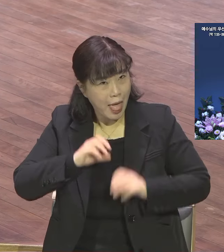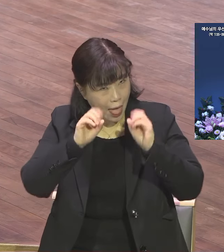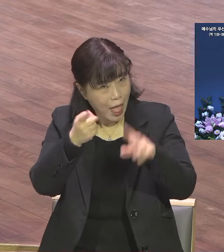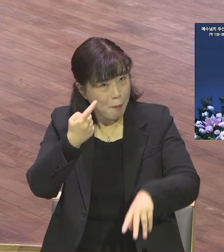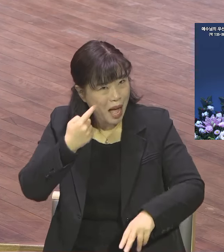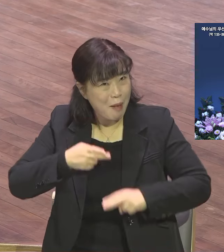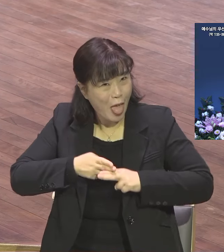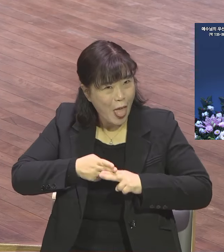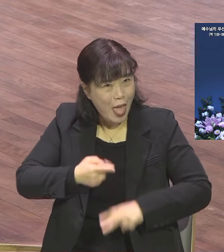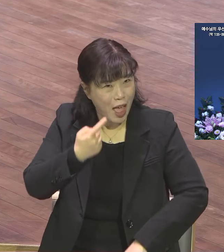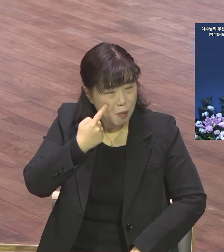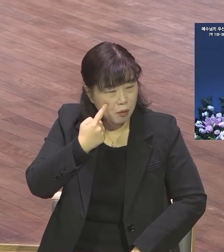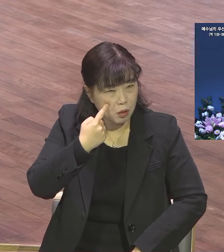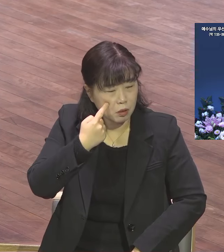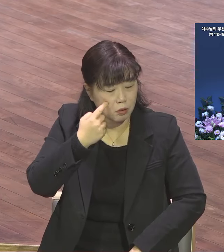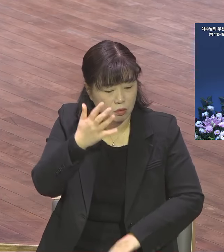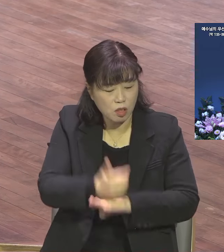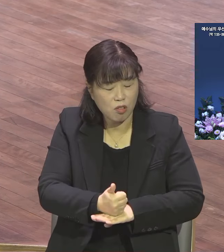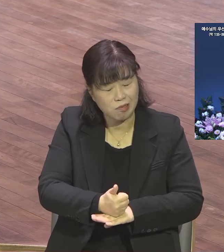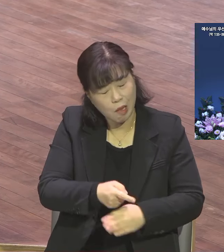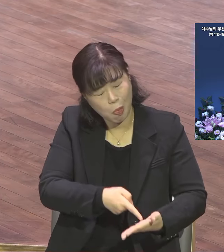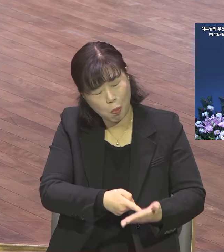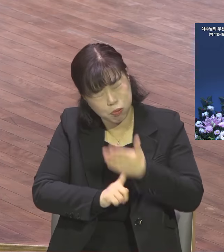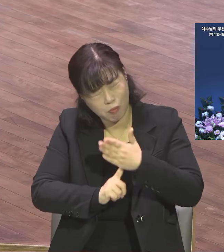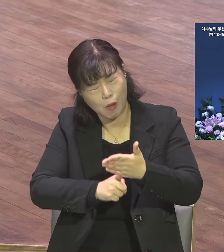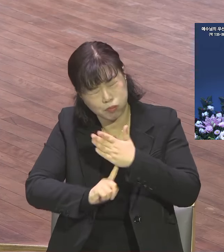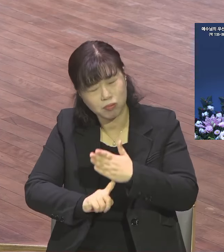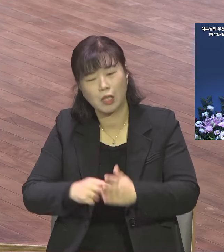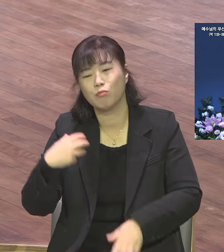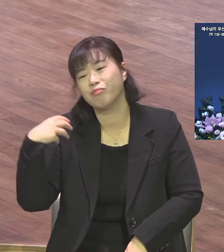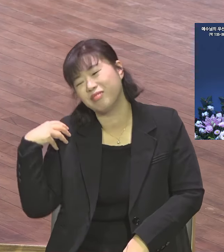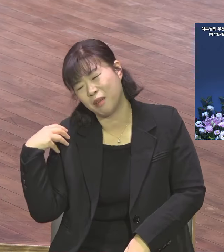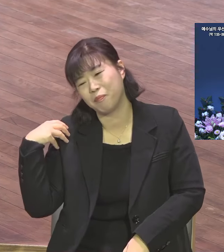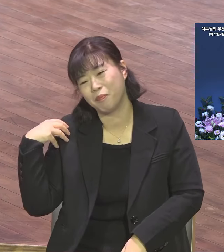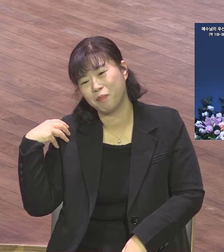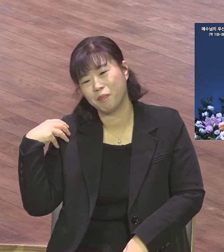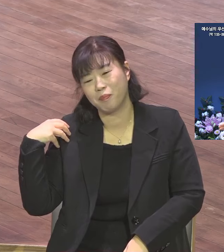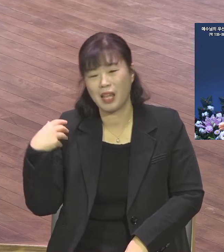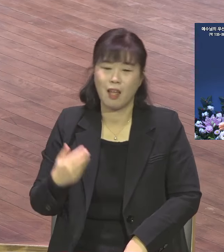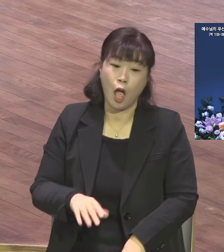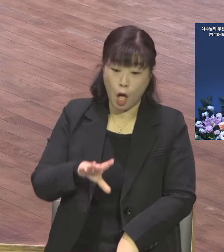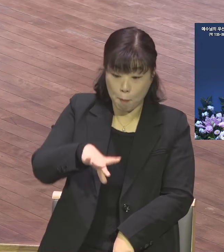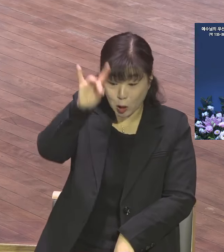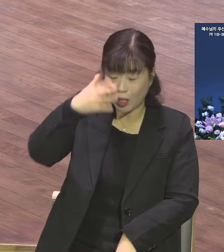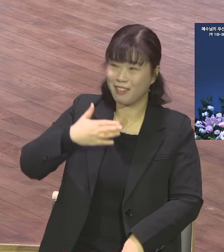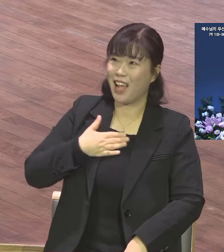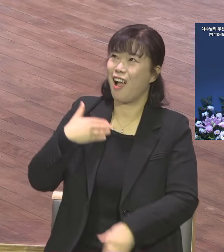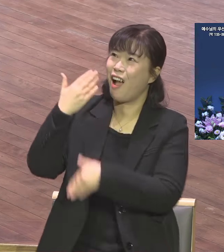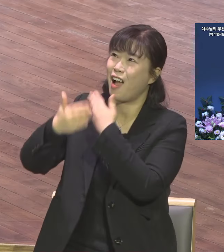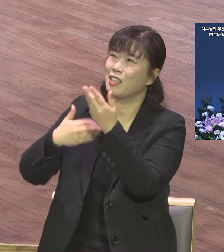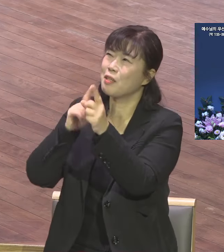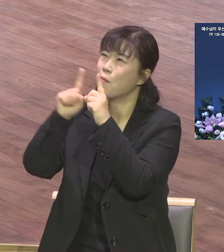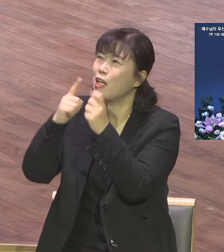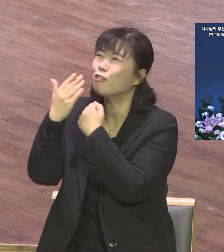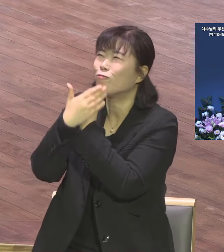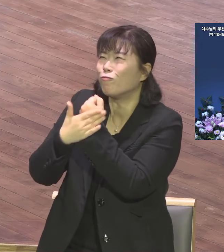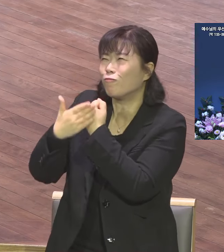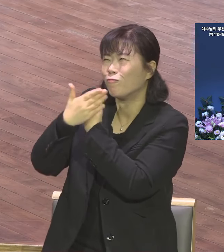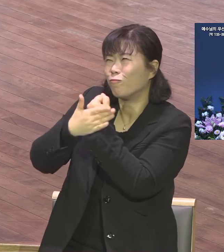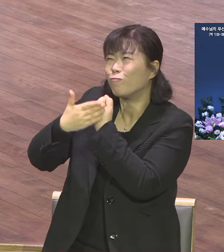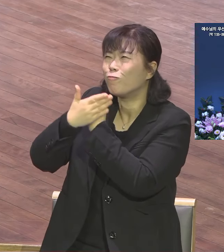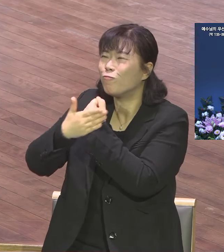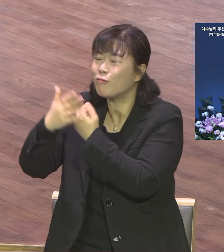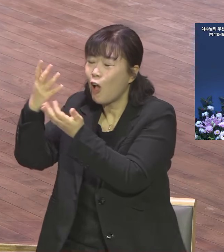복음을 먼저 누리게 되면, 내가 복음을 누리면 전도는 저절로 되어져요. 교회 목회도